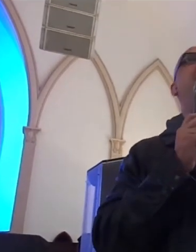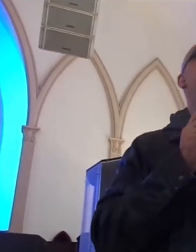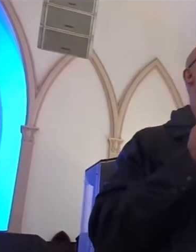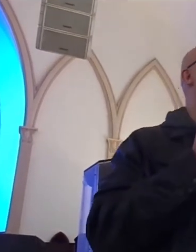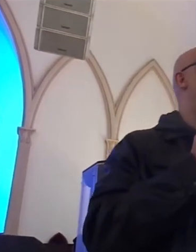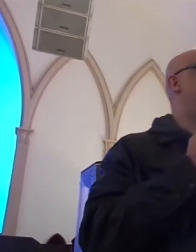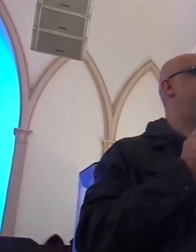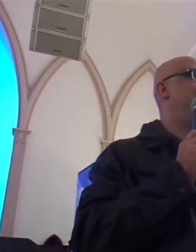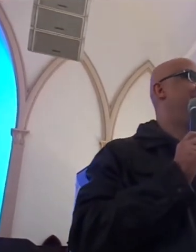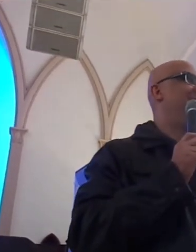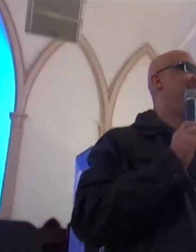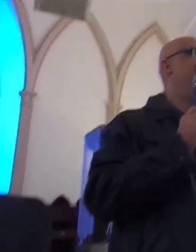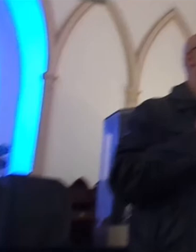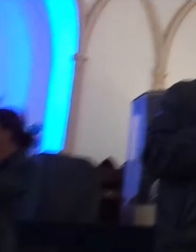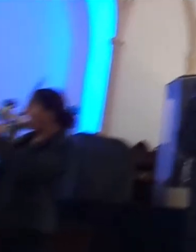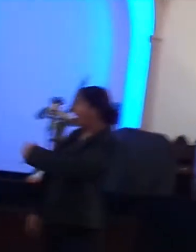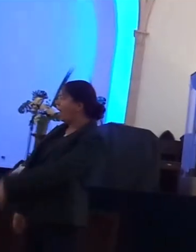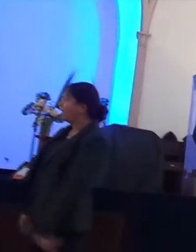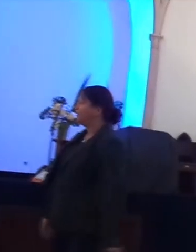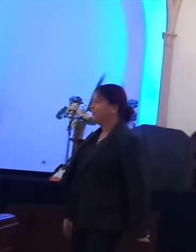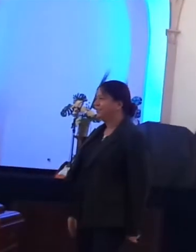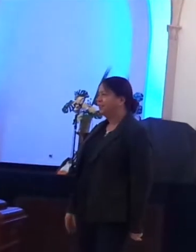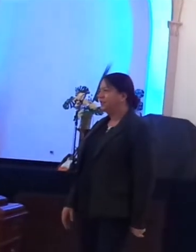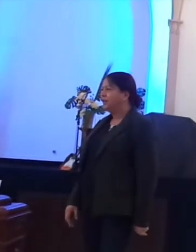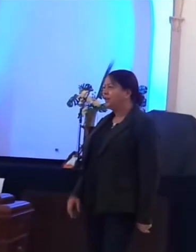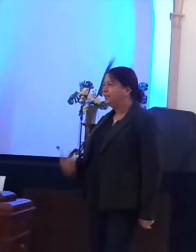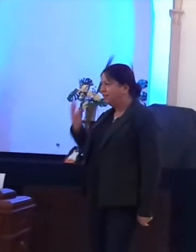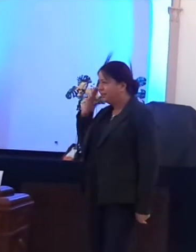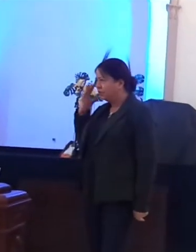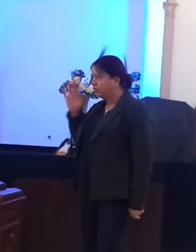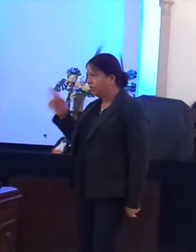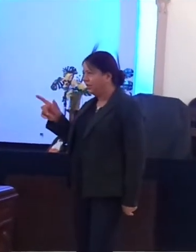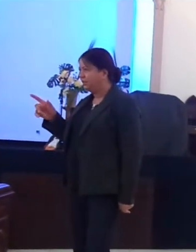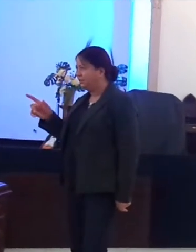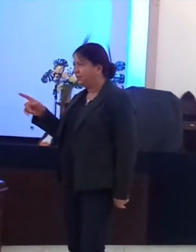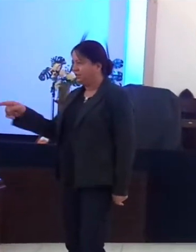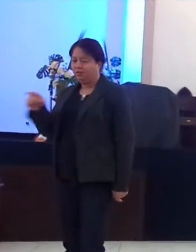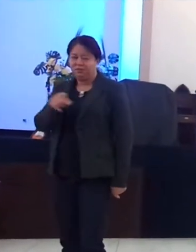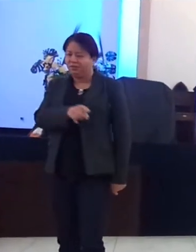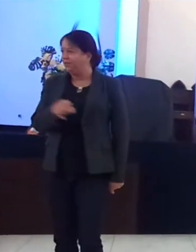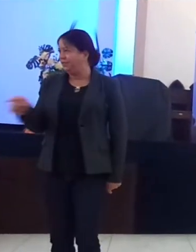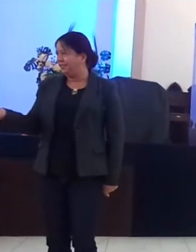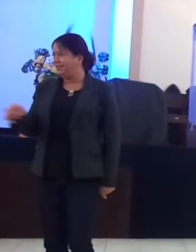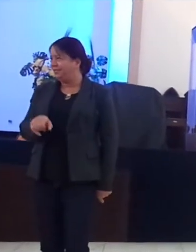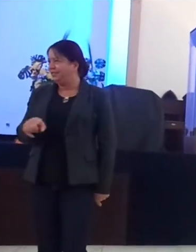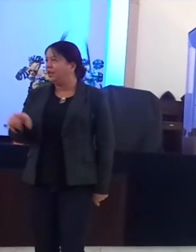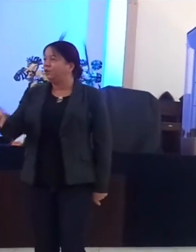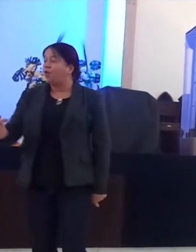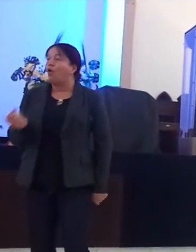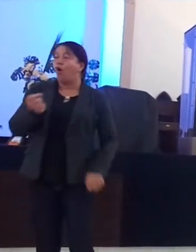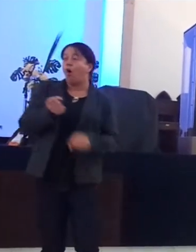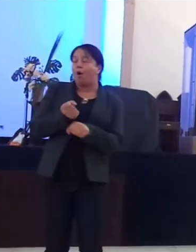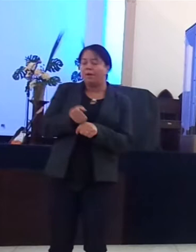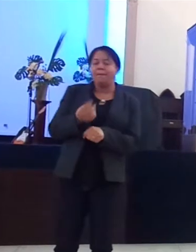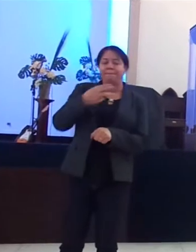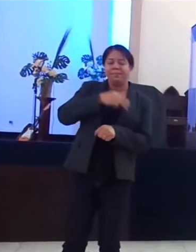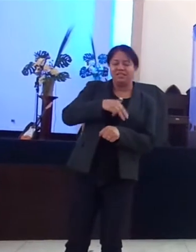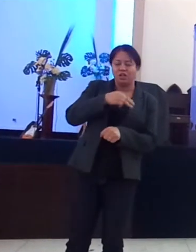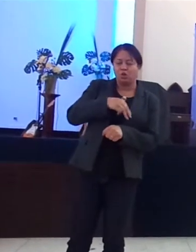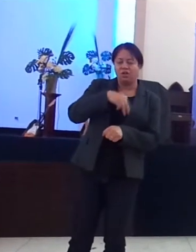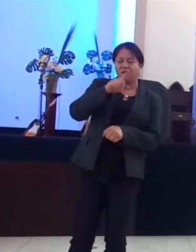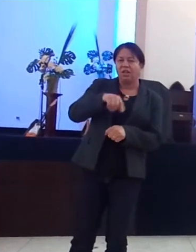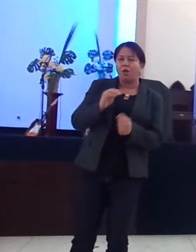vai andar, hein? Misericórdia. Você entende a diferença? Então, obra de misericórdia, quanto mais